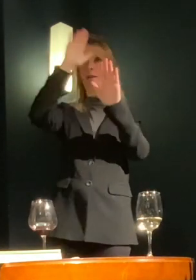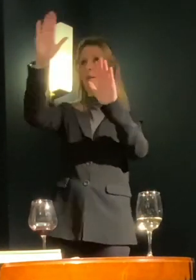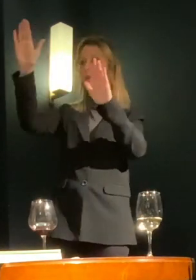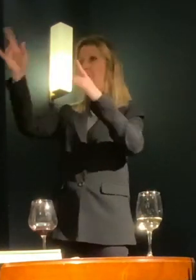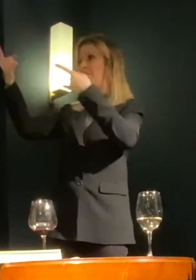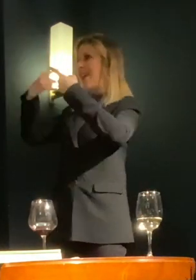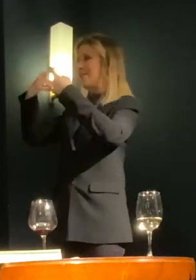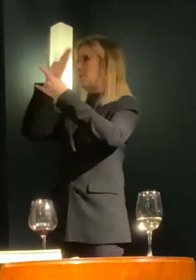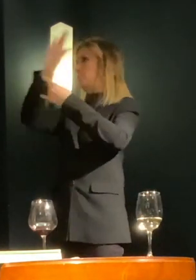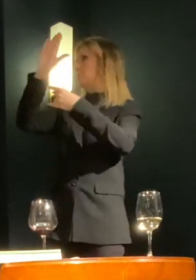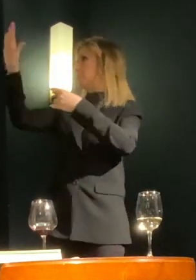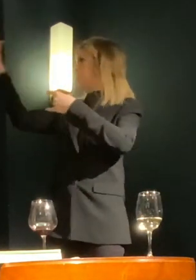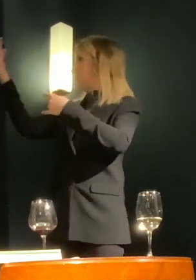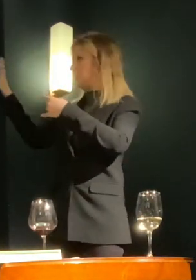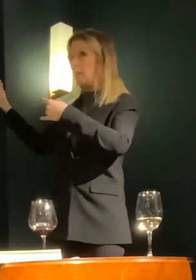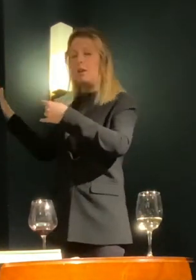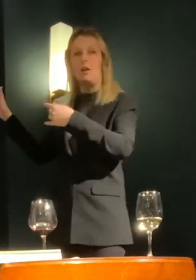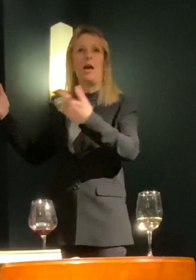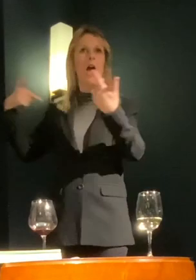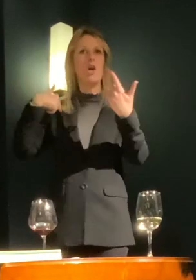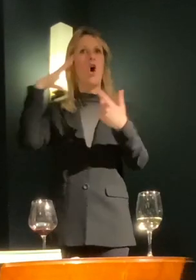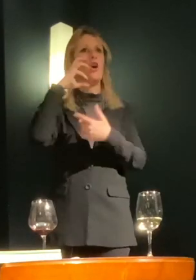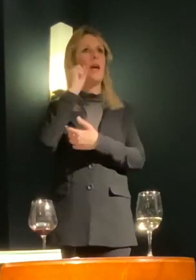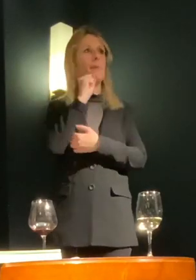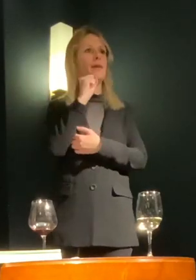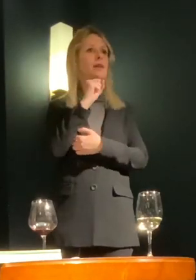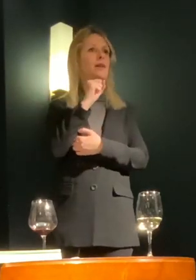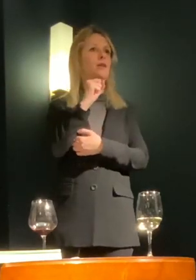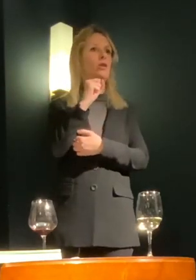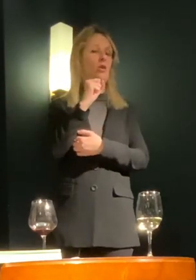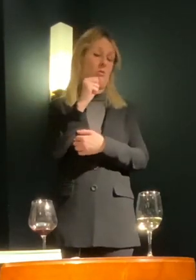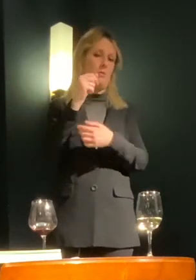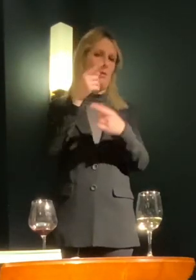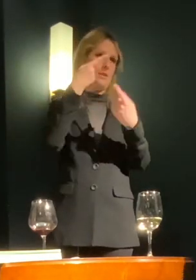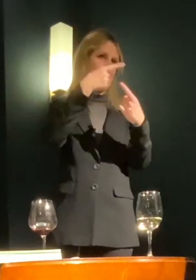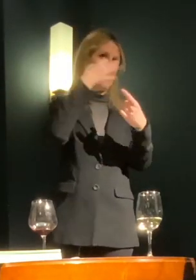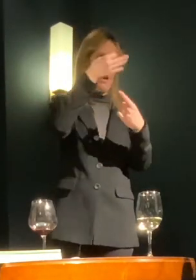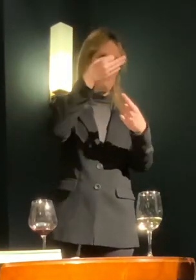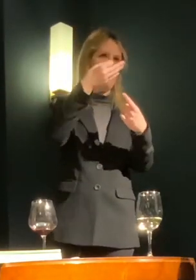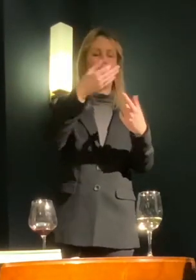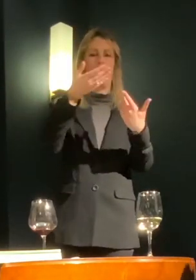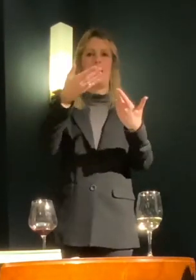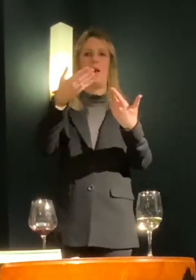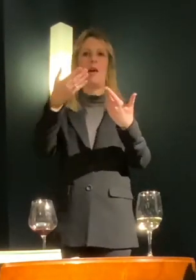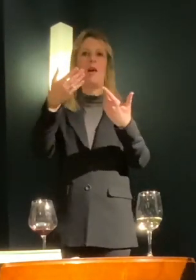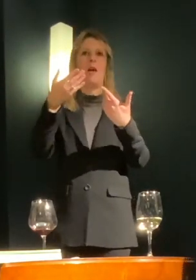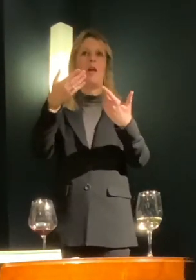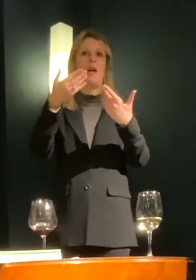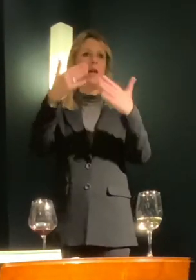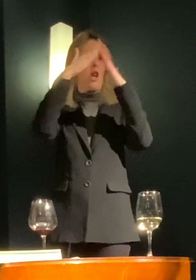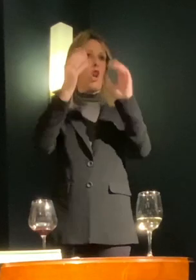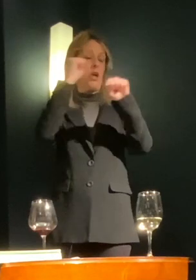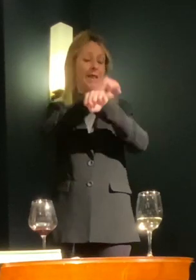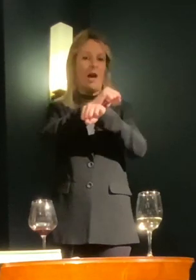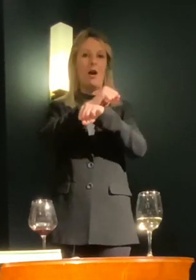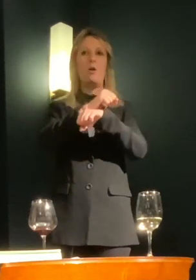finestra e io mi sono reso conto che in realtà le persone, sempre perché eravamo in lockdown, per cui c'erano sempre persone fuori al balcone a non fare niente, le